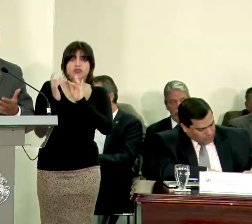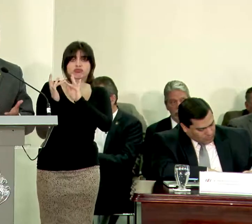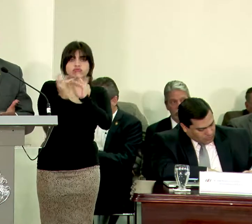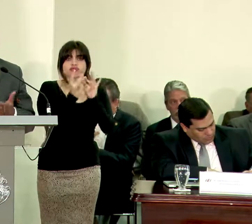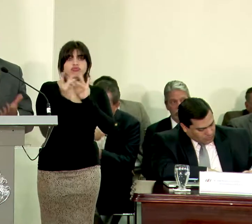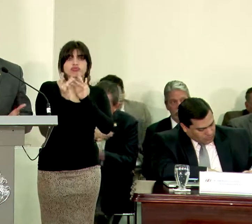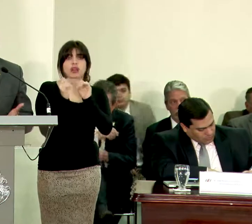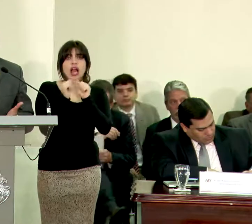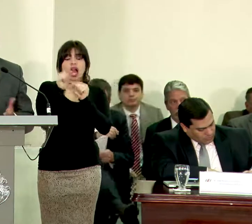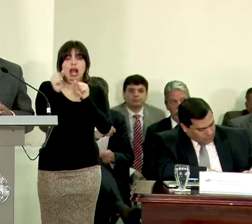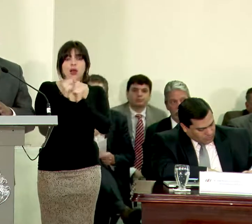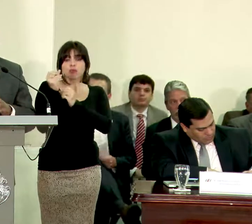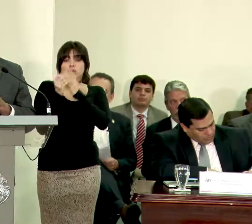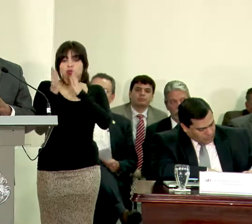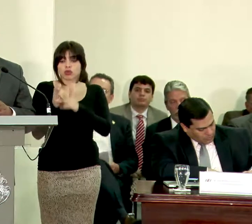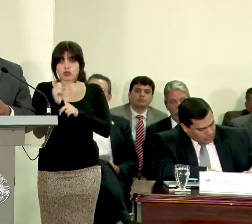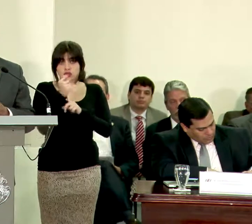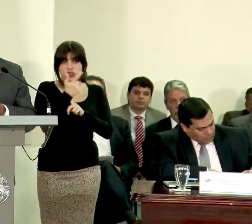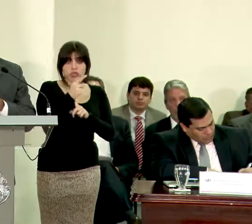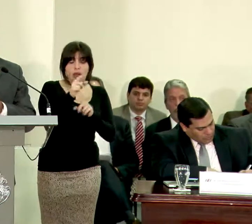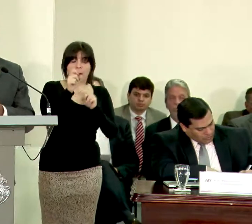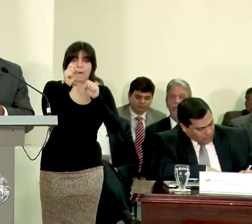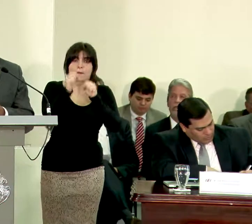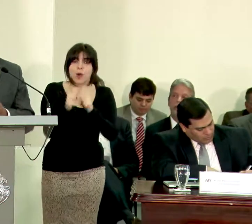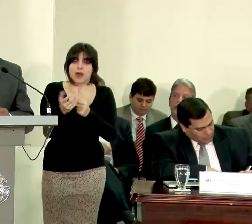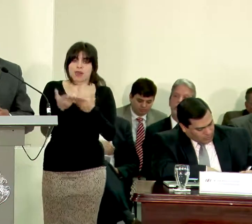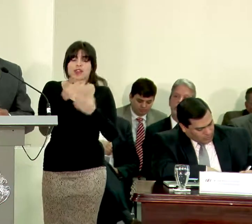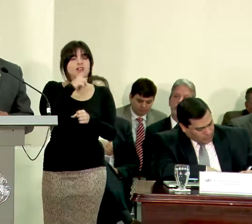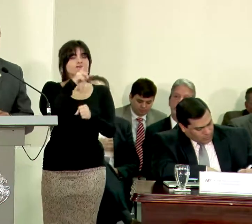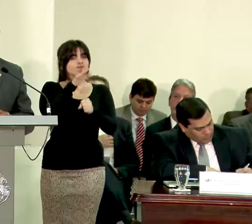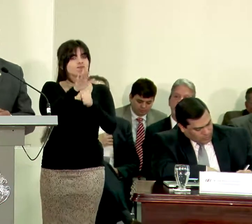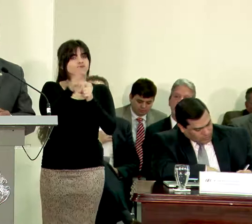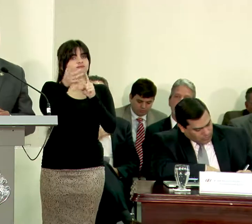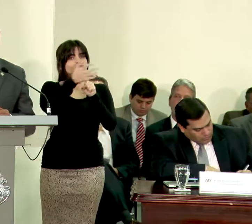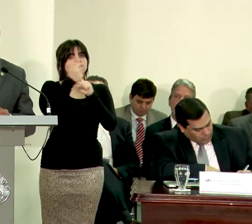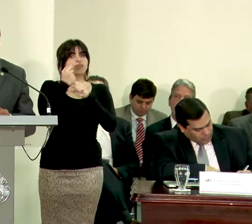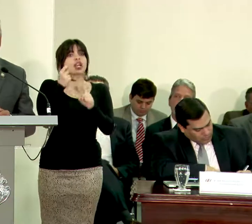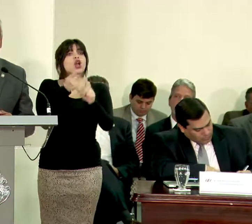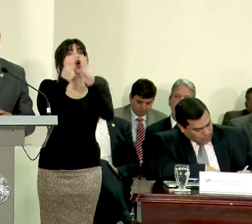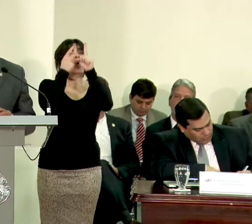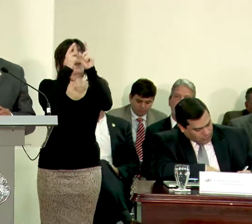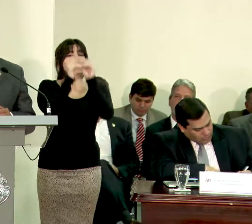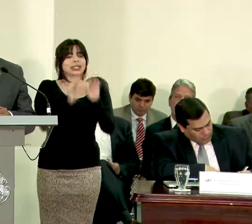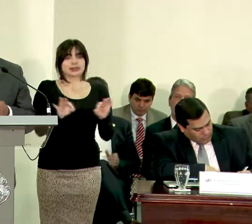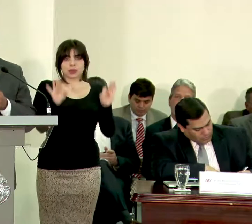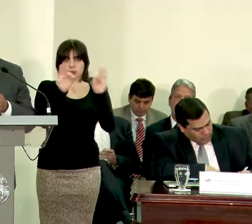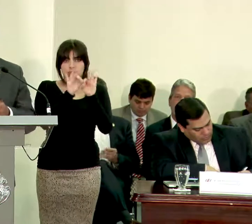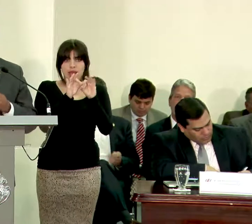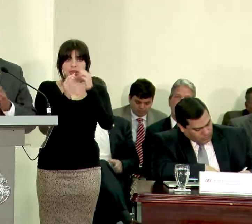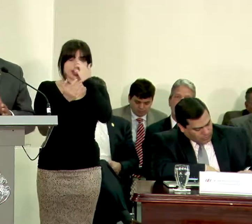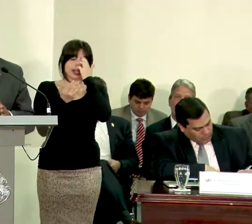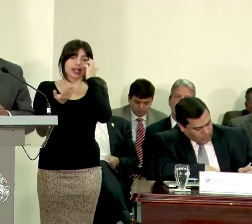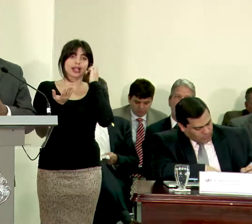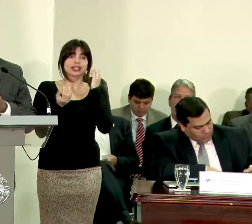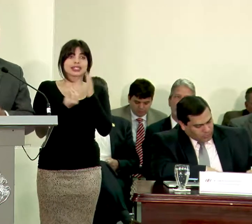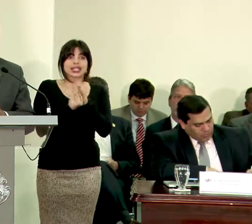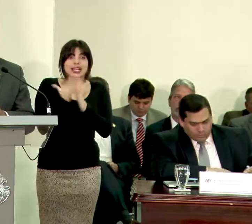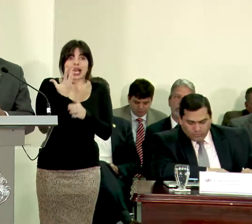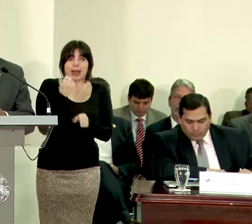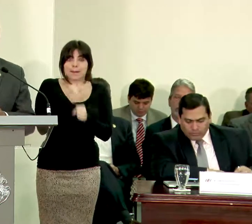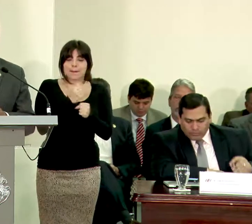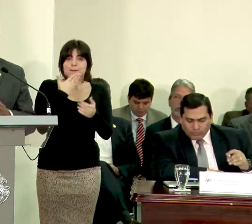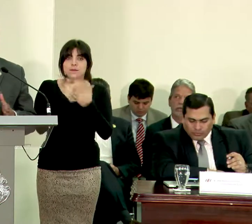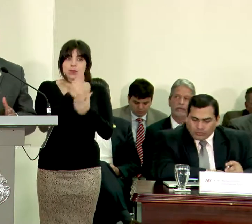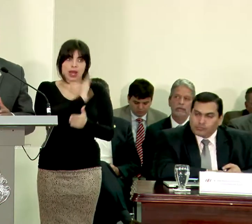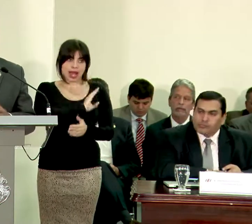sectores productivos y sociales, nos van a garantizar alcanzar el objetivo fundamental, que es crear empleos